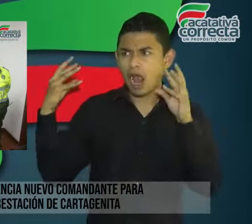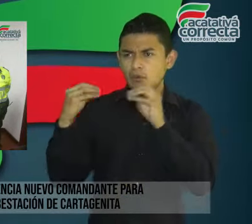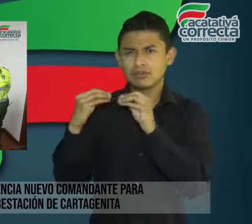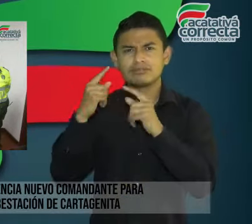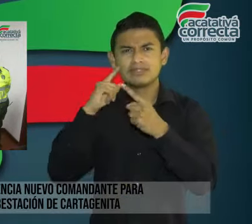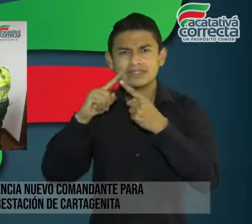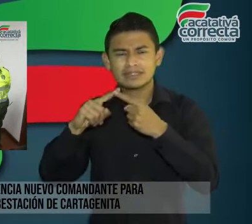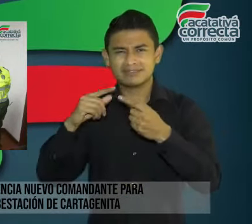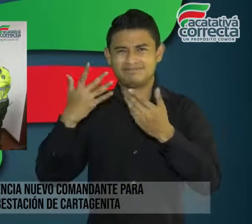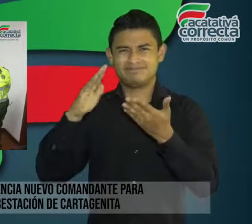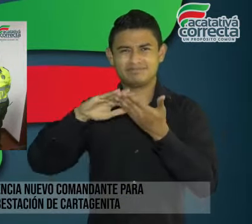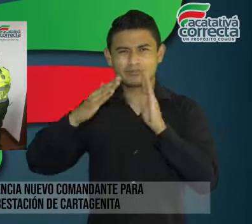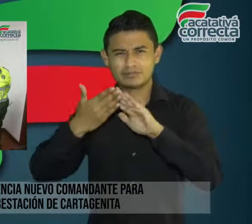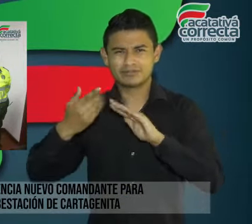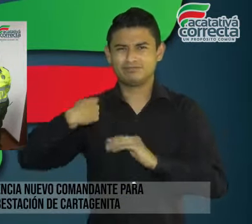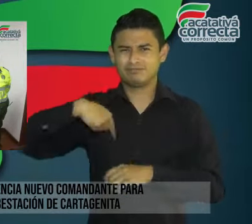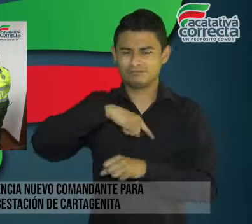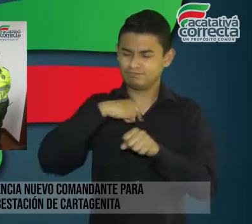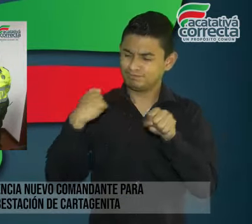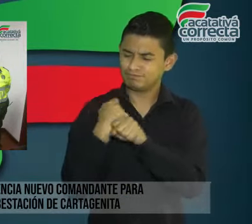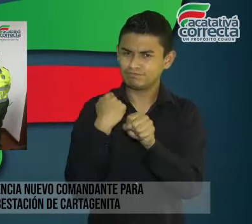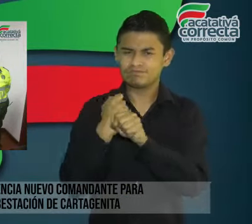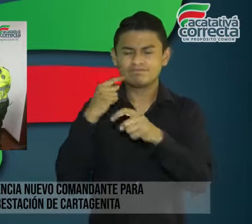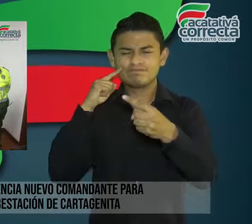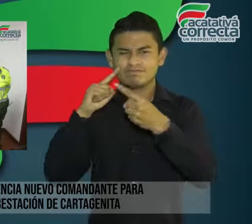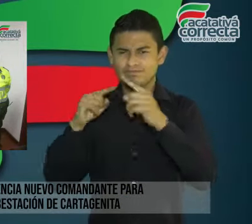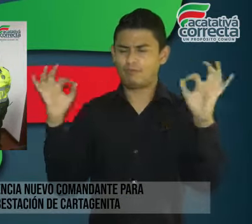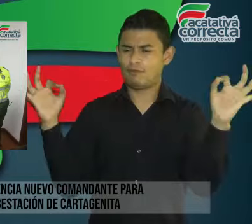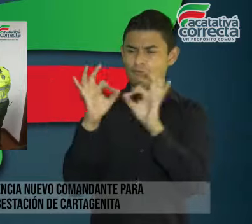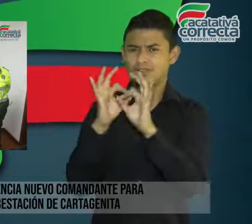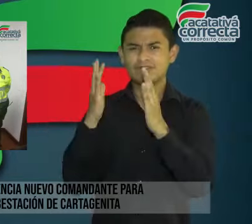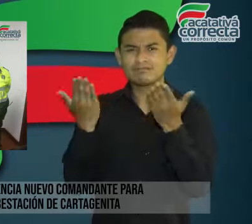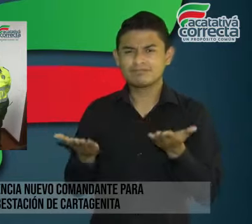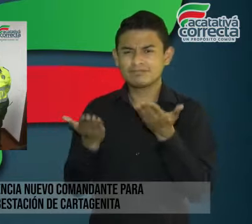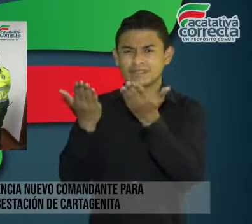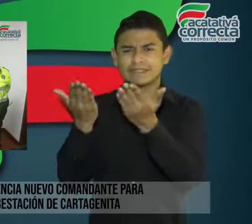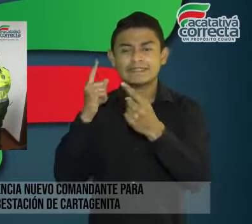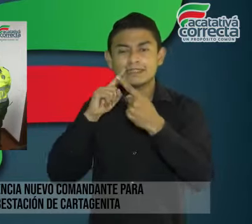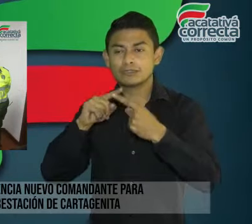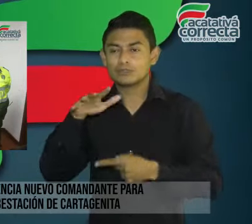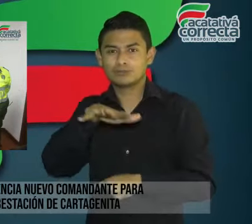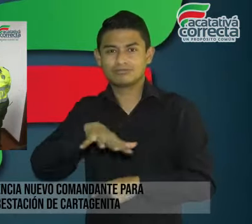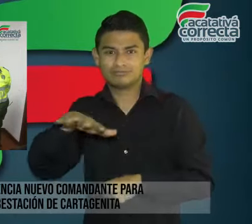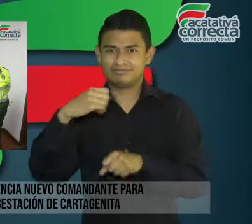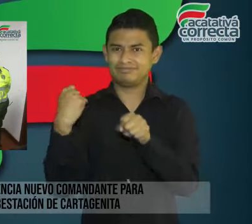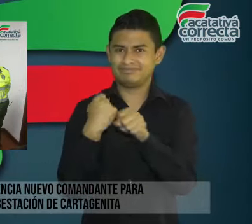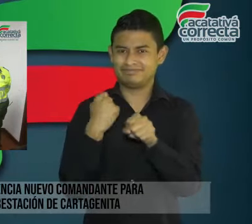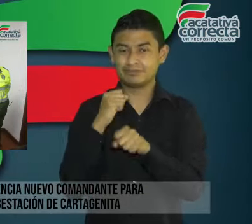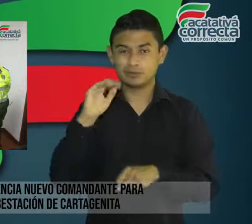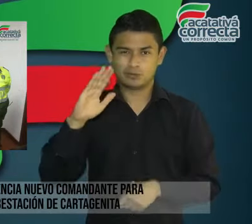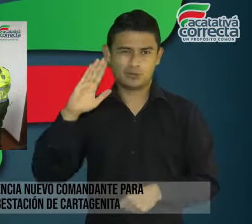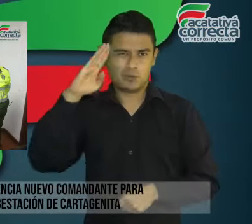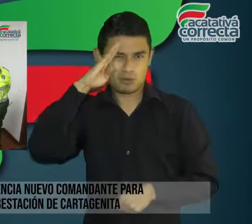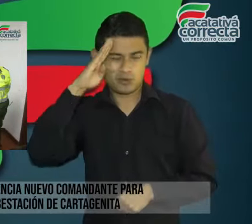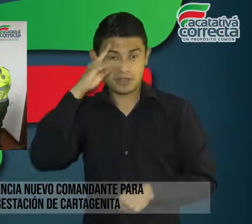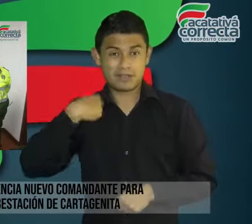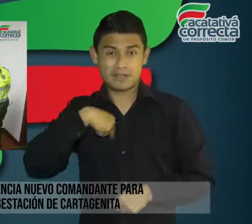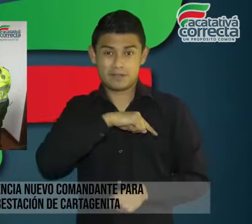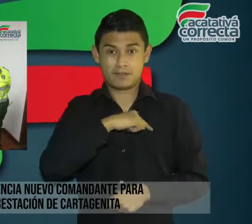conjunto, consciente de las necesidades de trabajo en este importante sector de Facatativá, con el fin de trabajar en